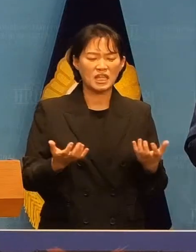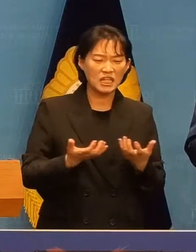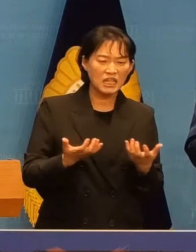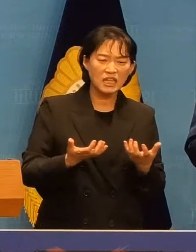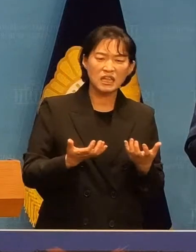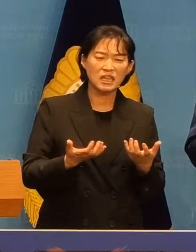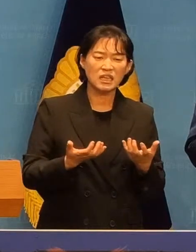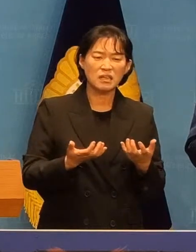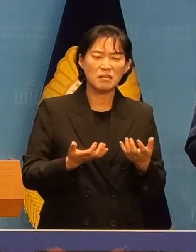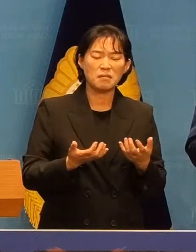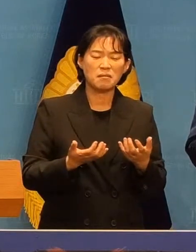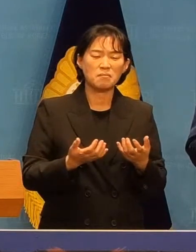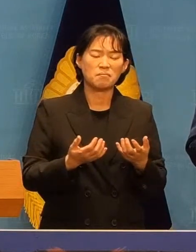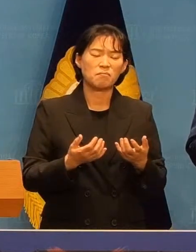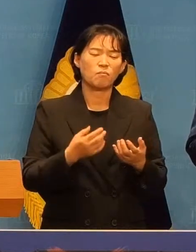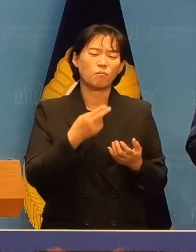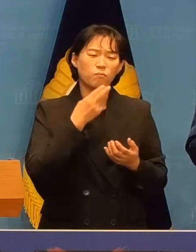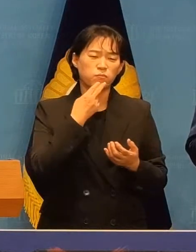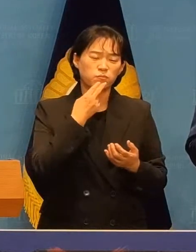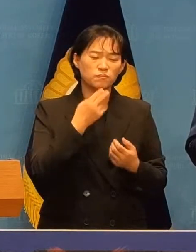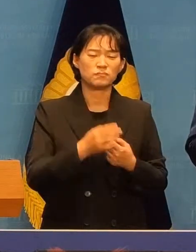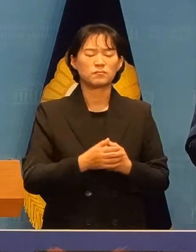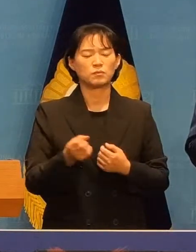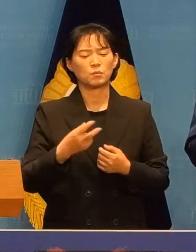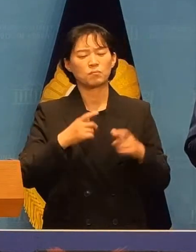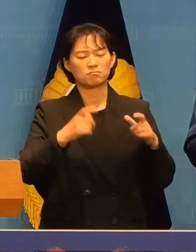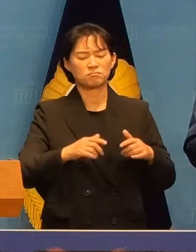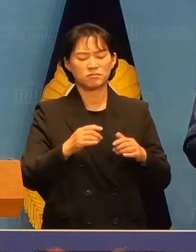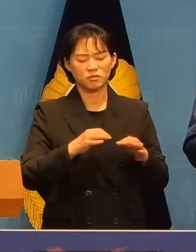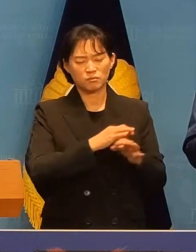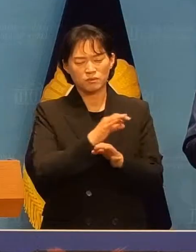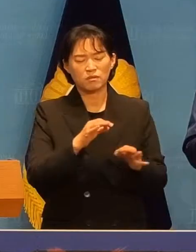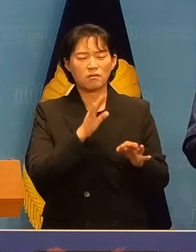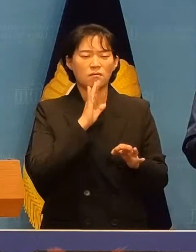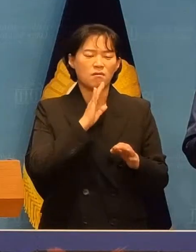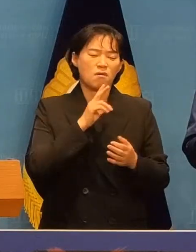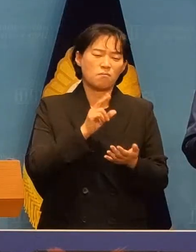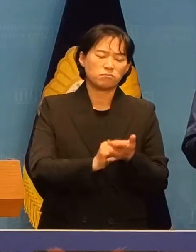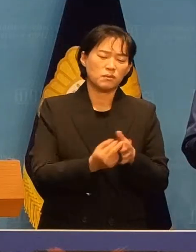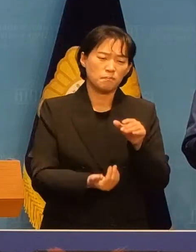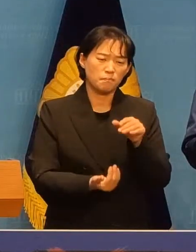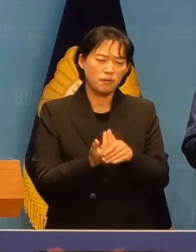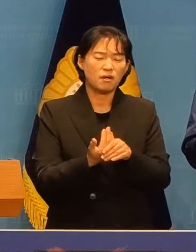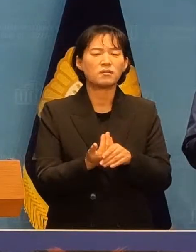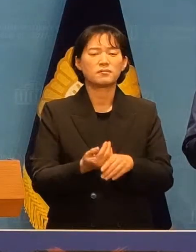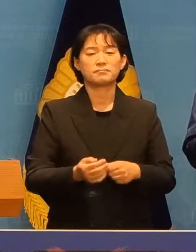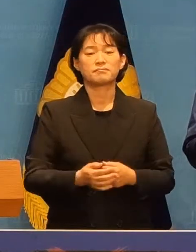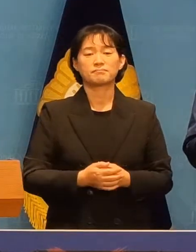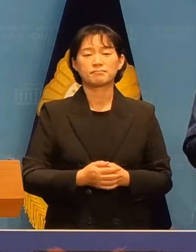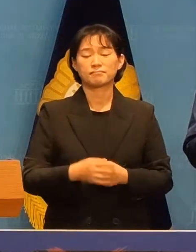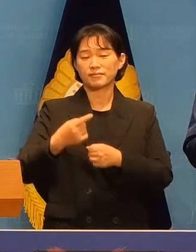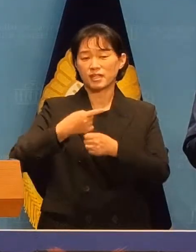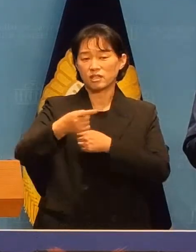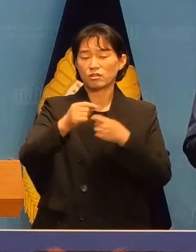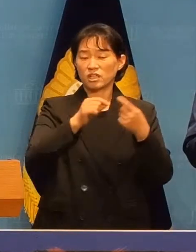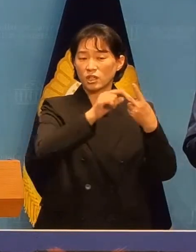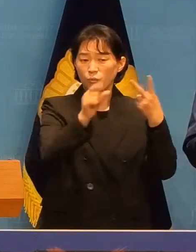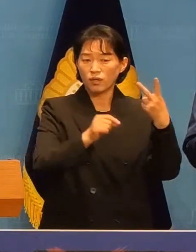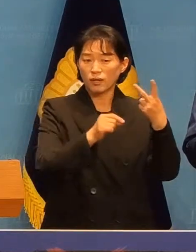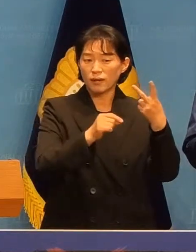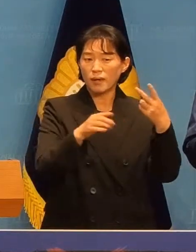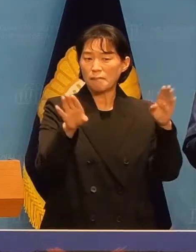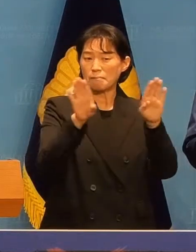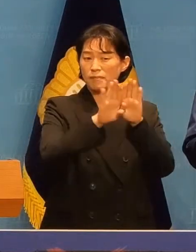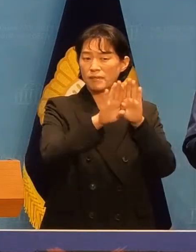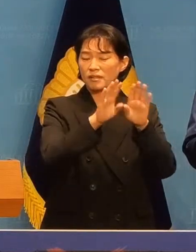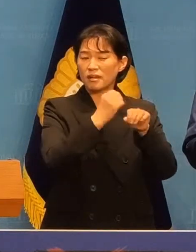일자리에 문제가 생기고 또 지역 경제에도 심한 충격을 주는 그런 행위입니다. 그래서 내년 2월에 폐쇄하겠다고